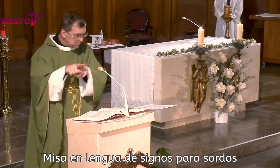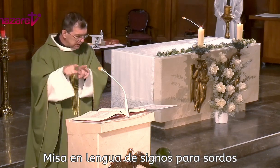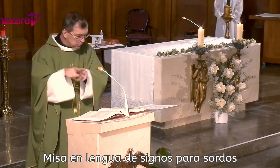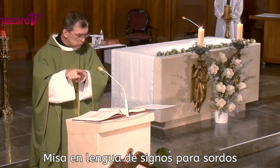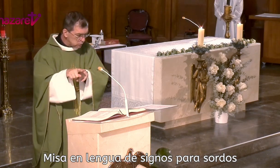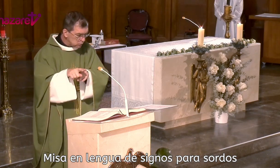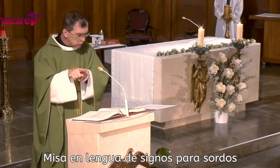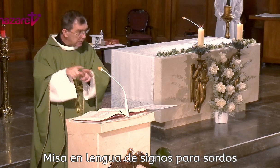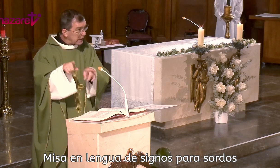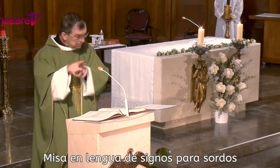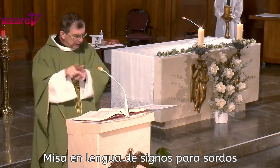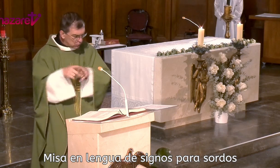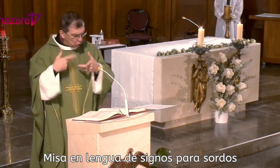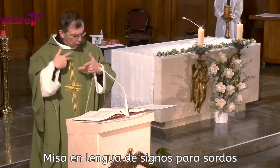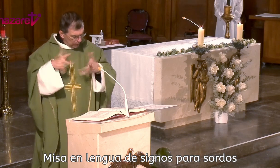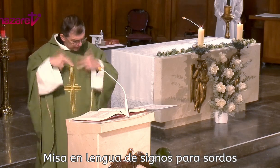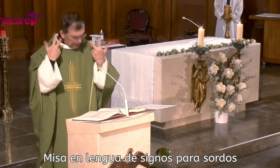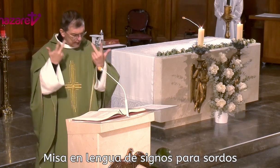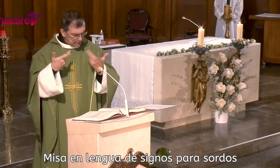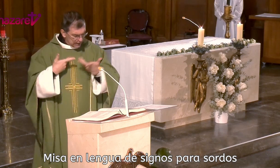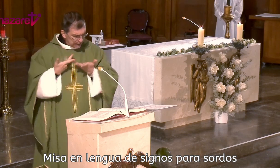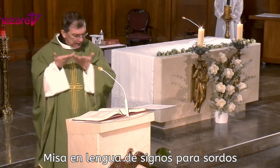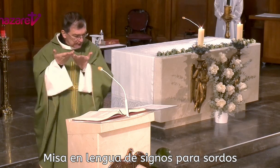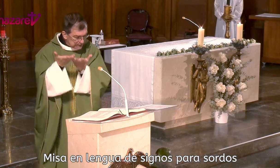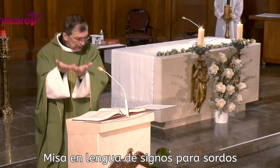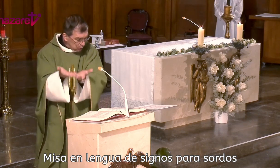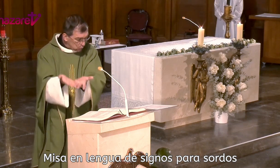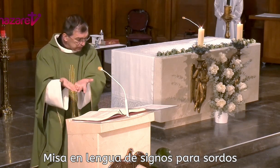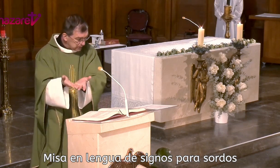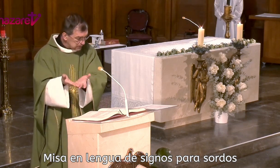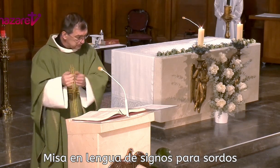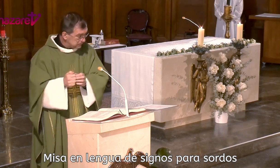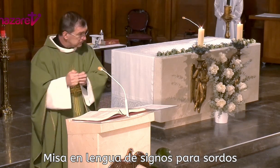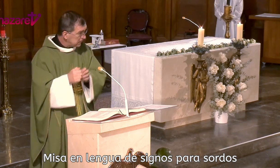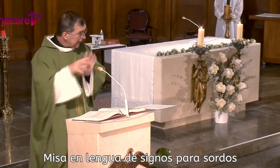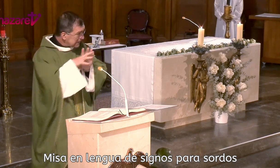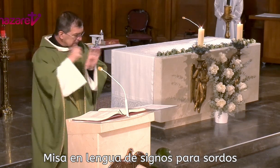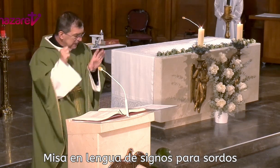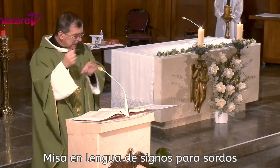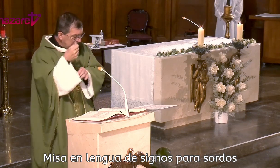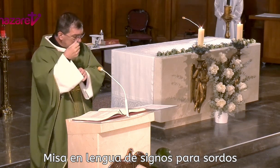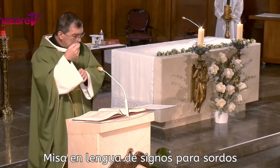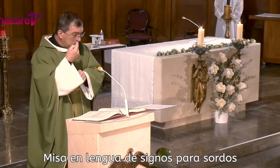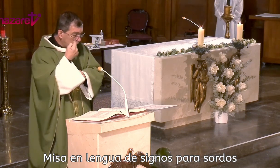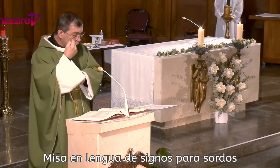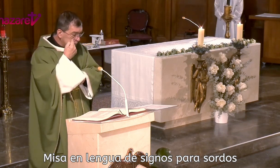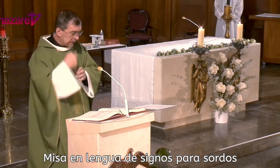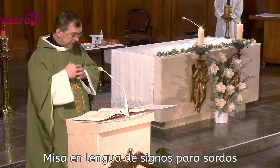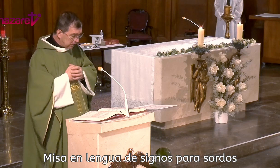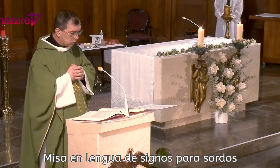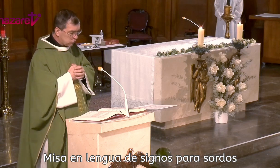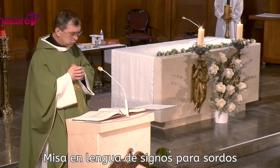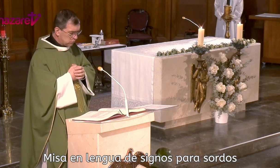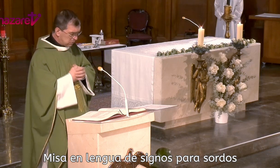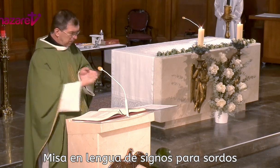hermano: hermano, déjame que te ayude a sacar la mota del ojo,